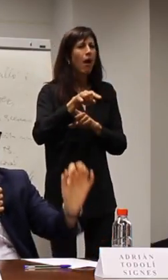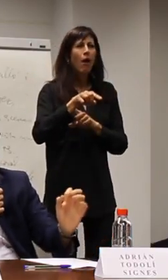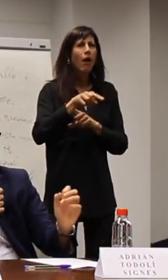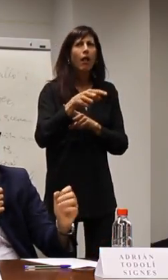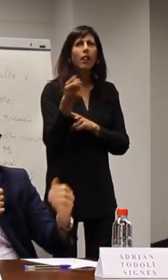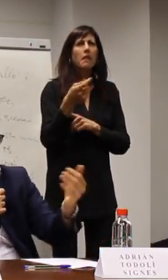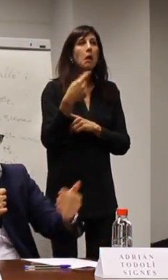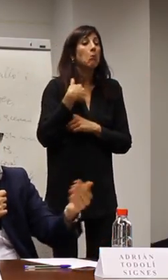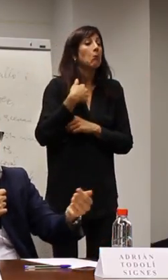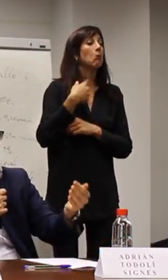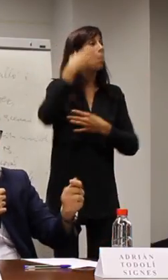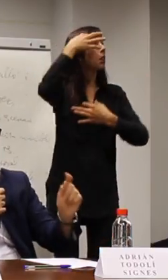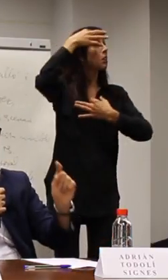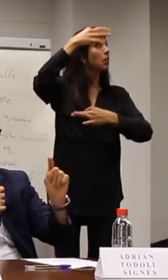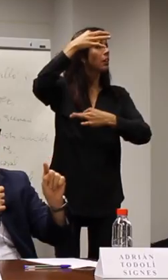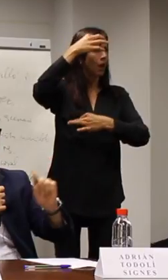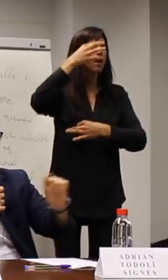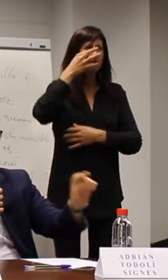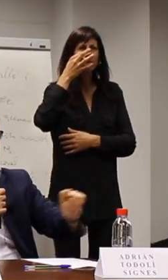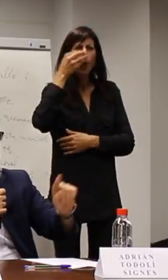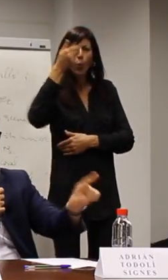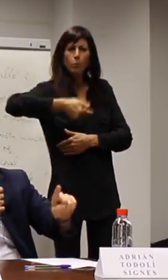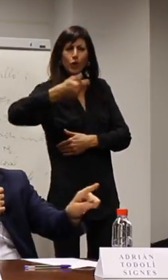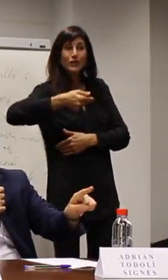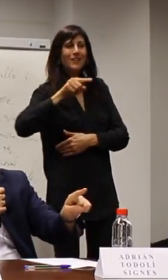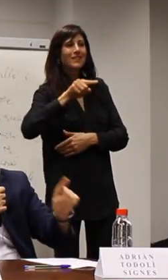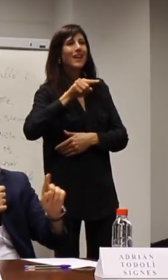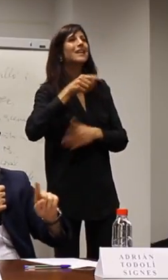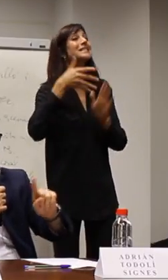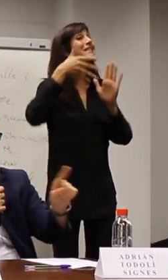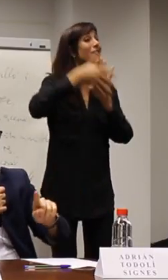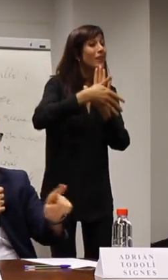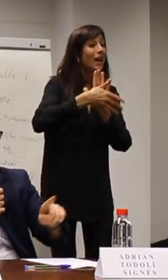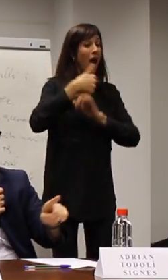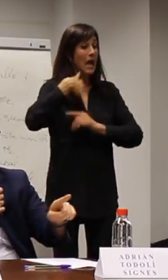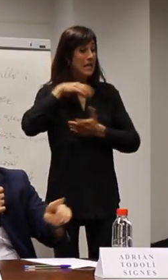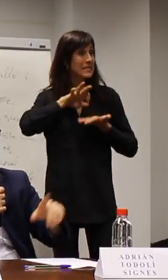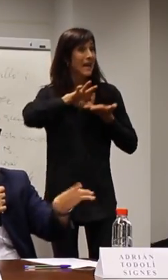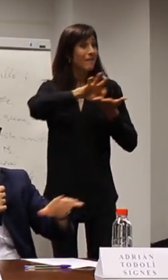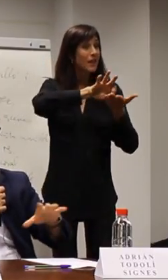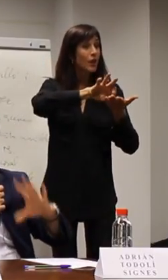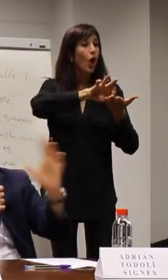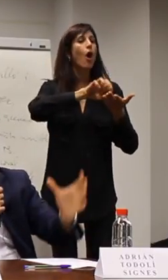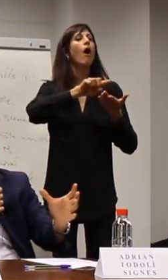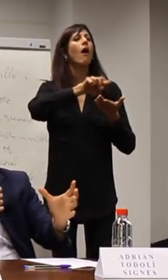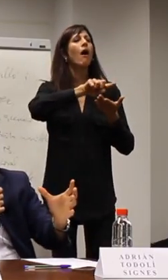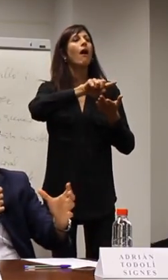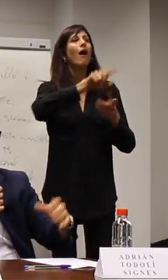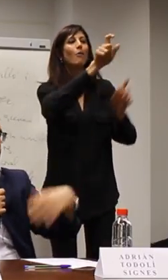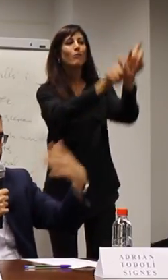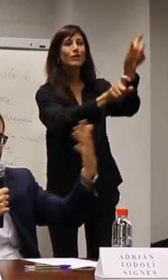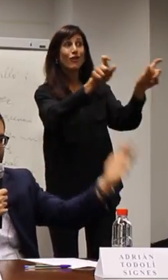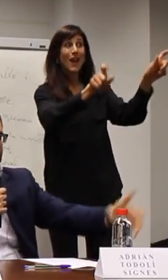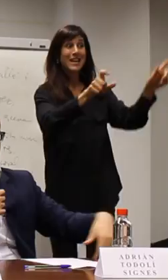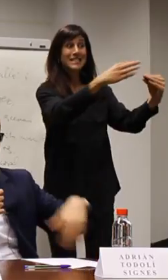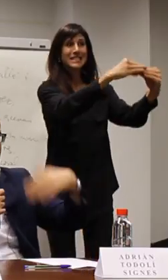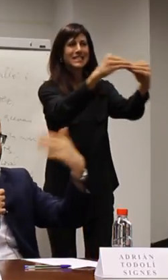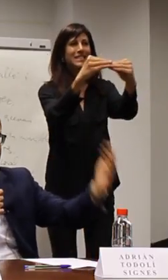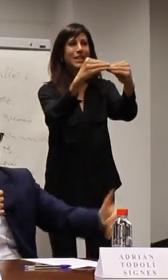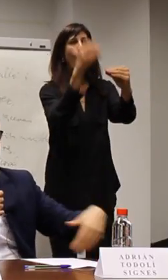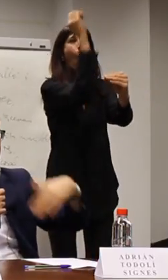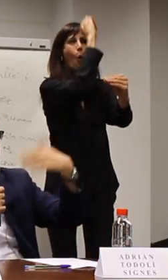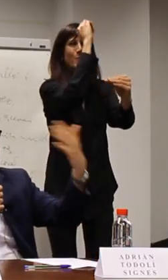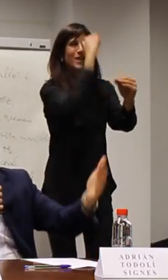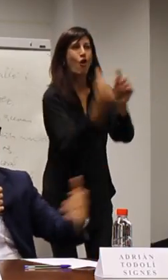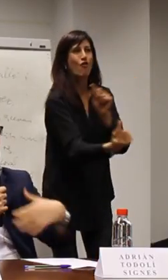de la reputación online, que quiere decir el poder valorar a las personas, es decir, cuando prestan un servicio a través de una plataforma digital, pues sea Uber,